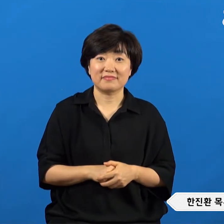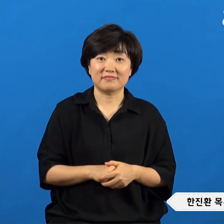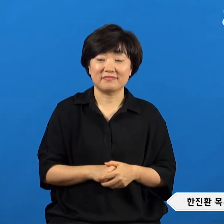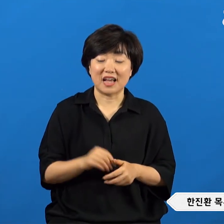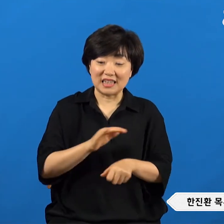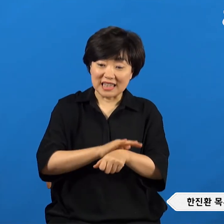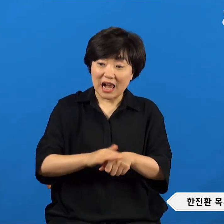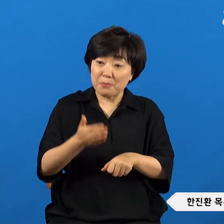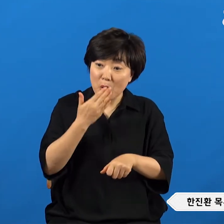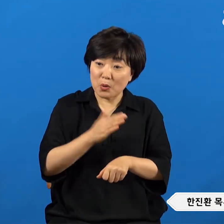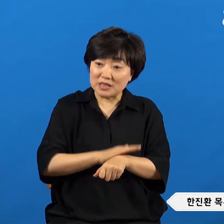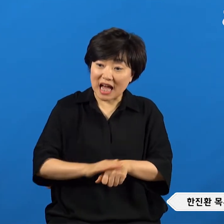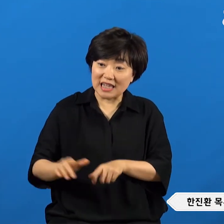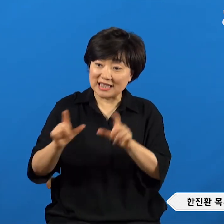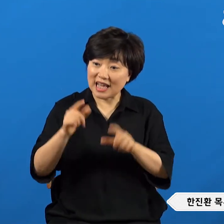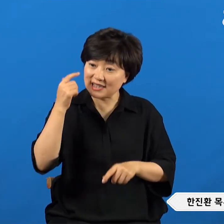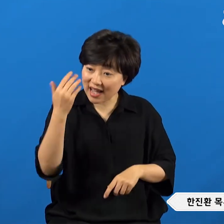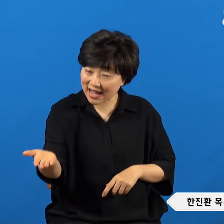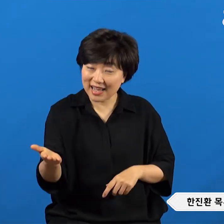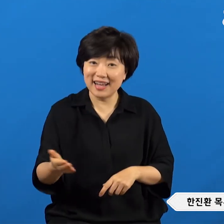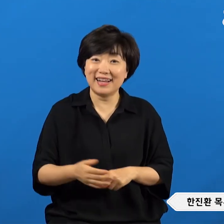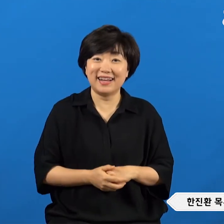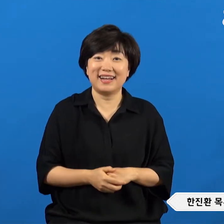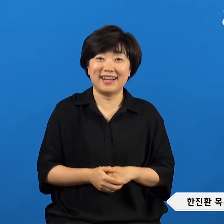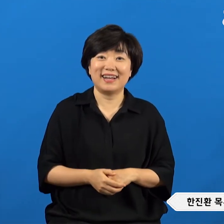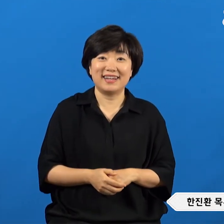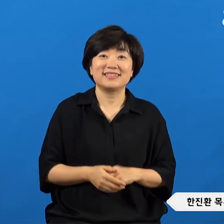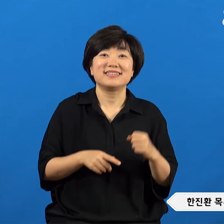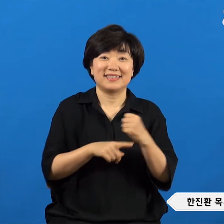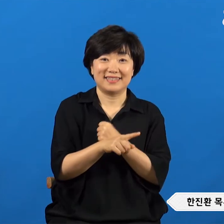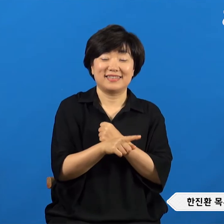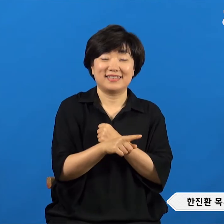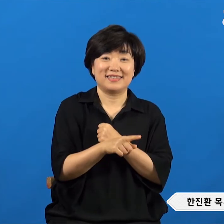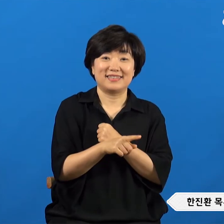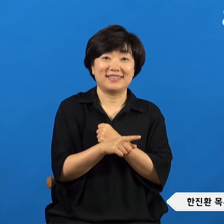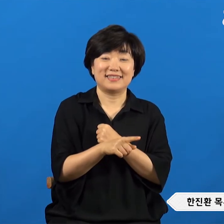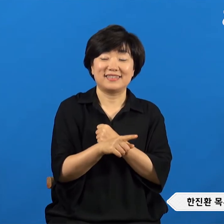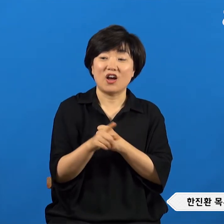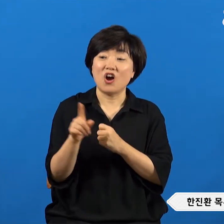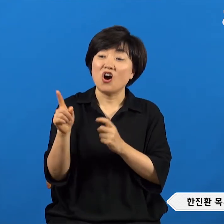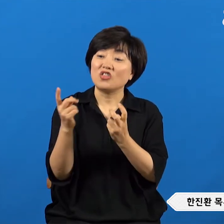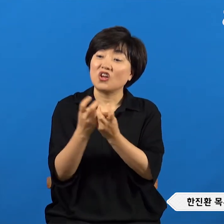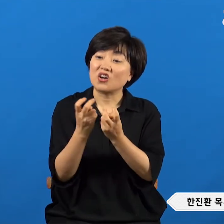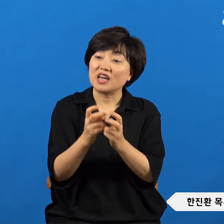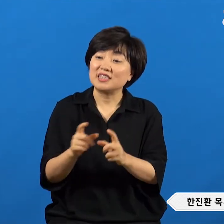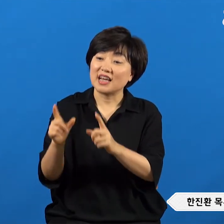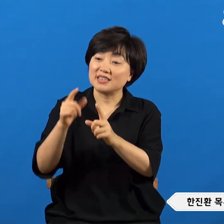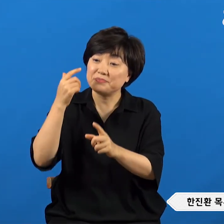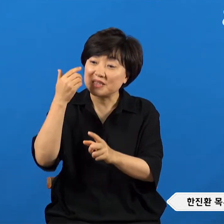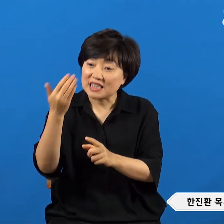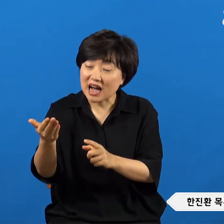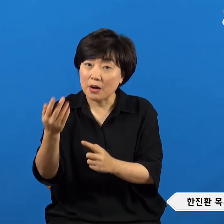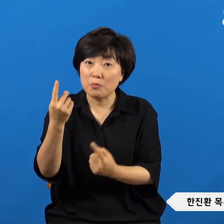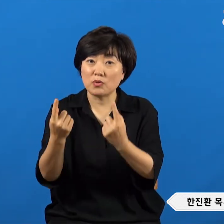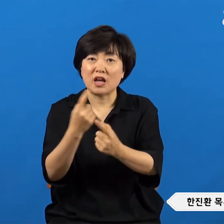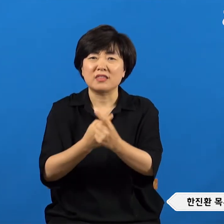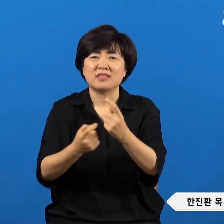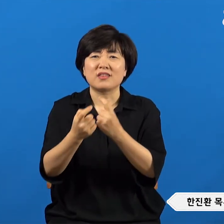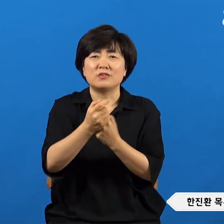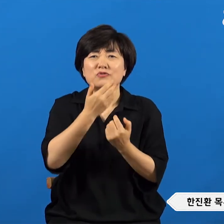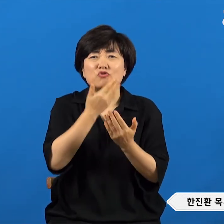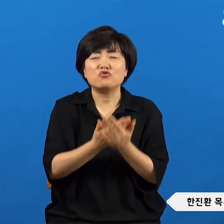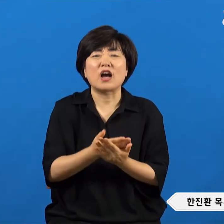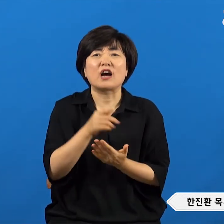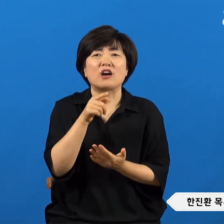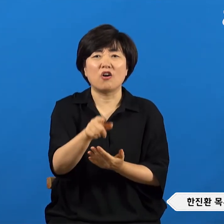잘 먹고 잘 살고 있느냐 그런 뜻입니다. 그런데 어떻게 사십니까? 보다도 더 중요한